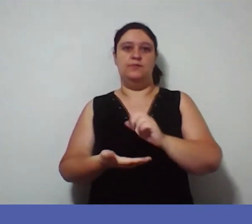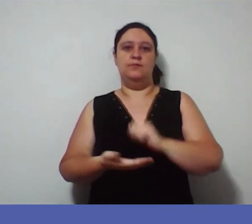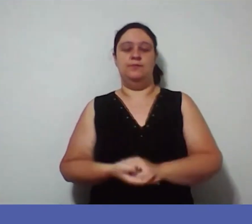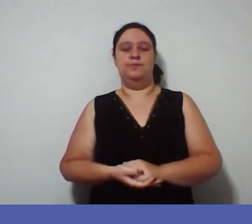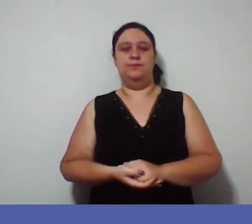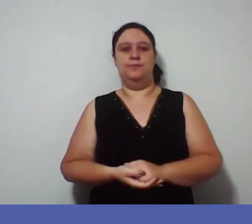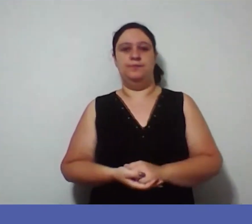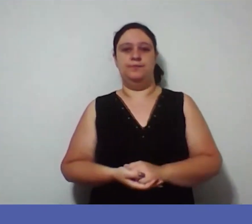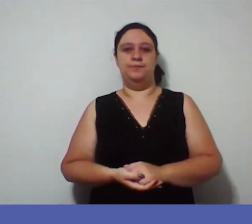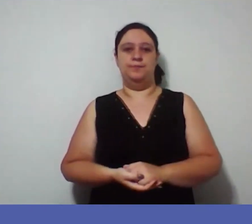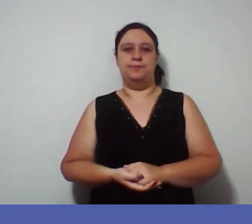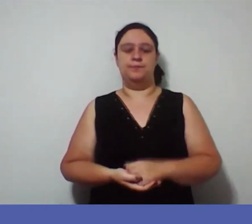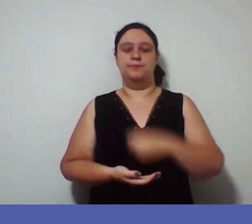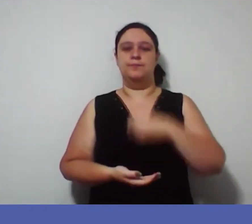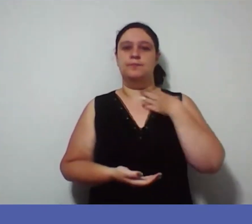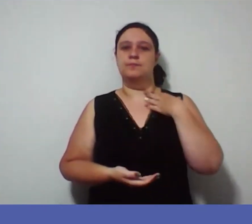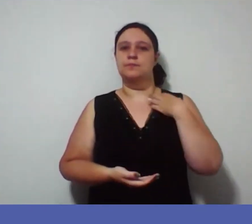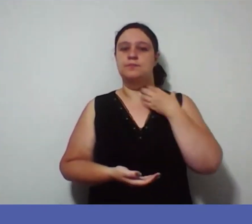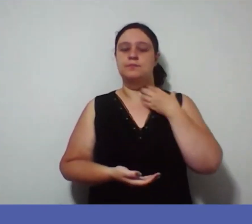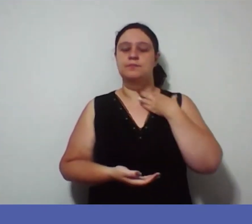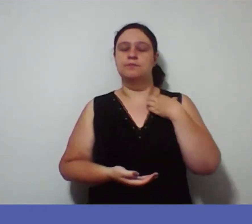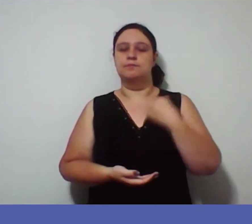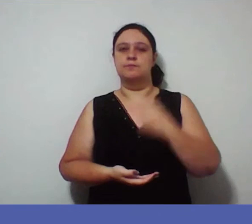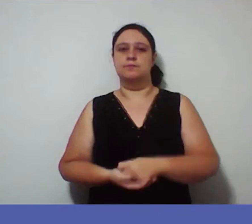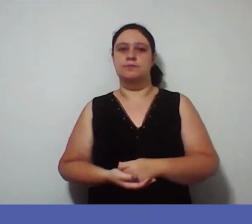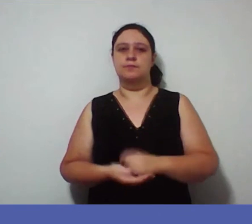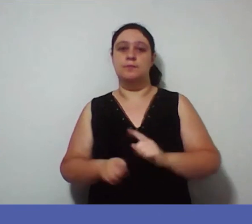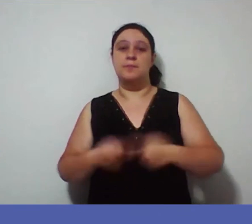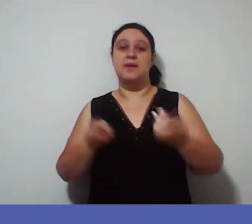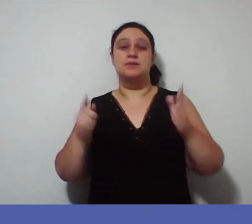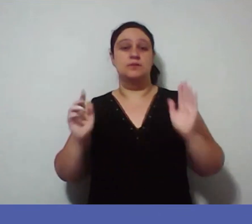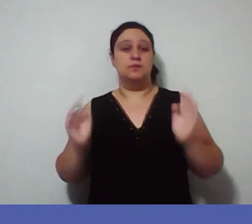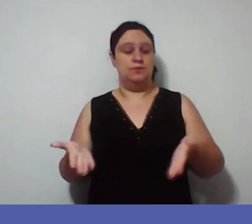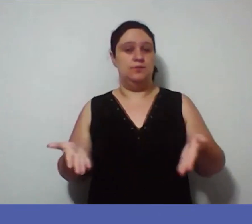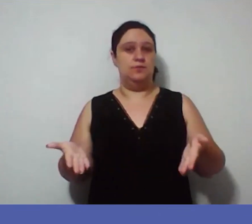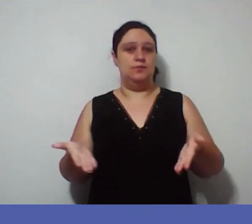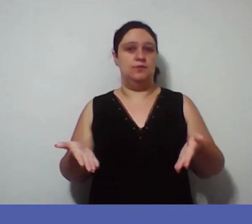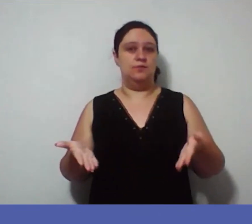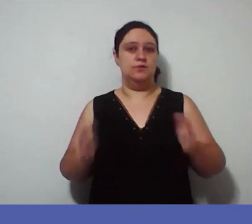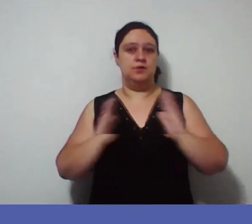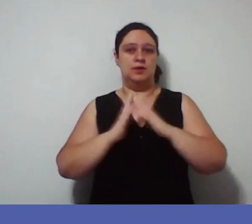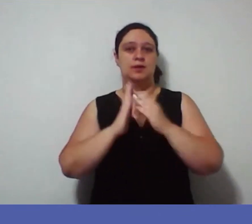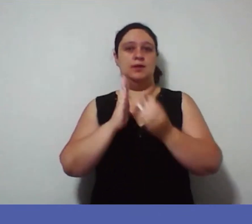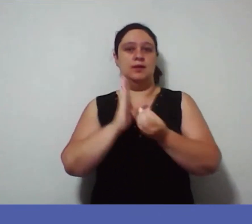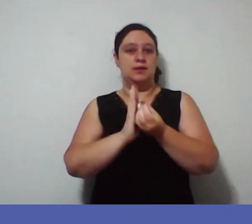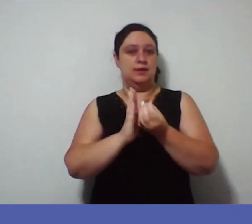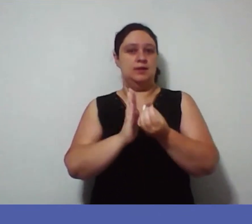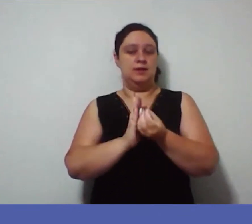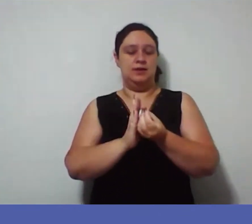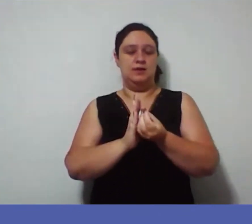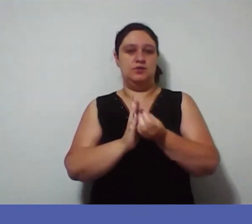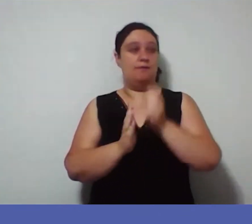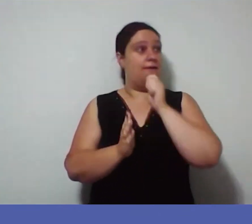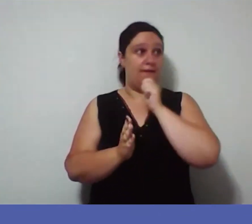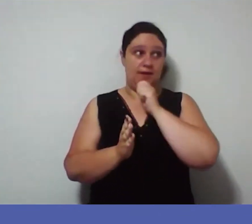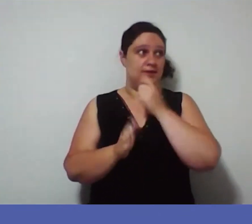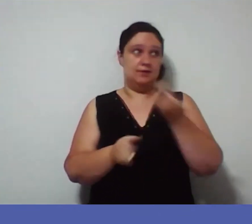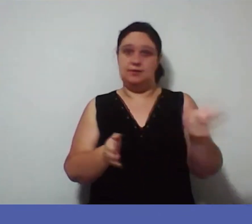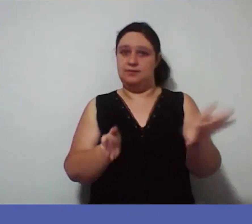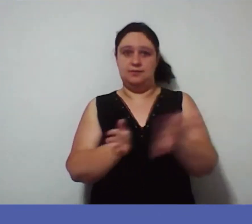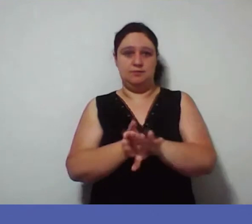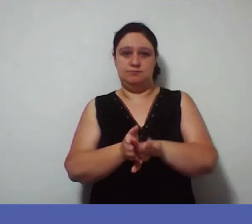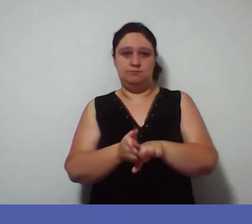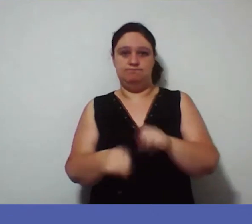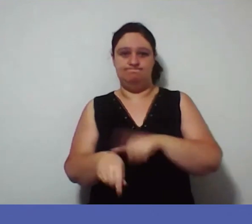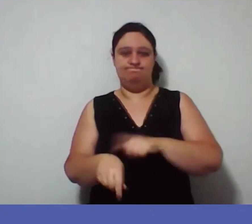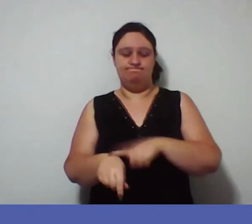coisas. Porém hoje, a igreja, enquanto não chega esse tempo, a igreja está em ação